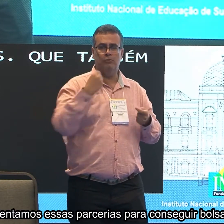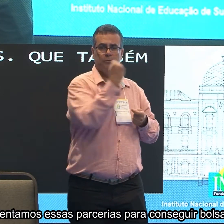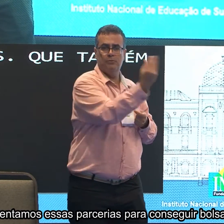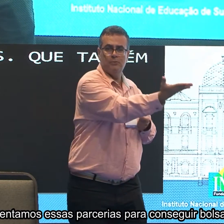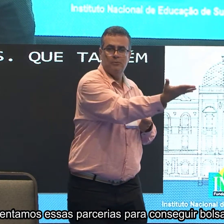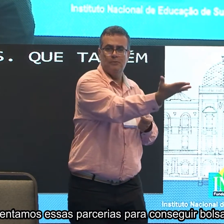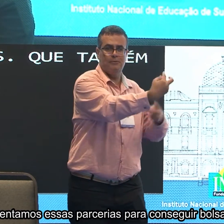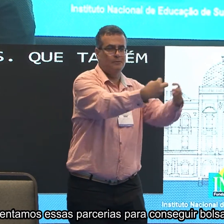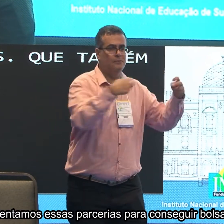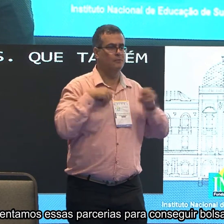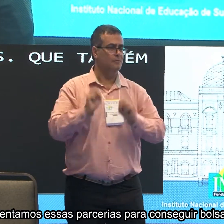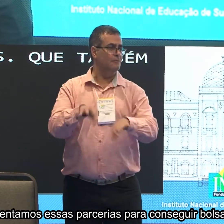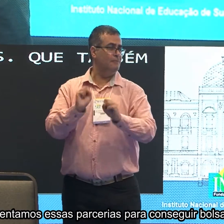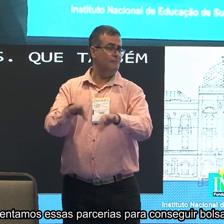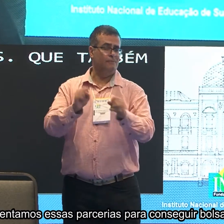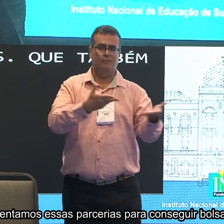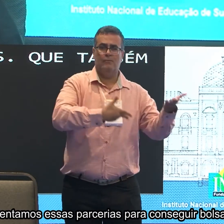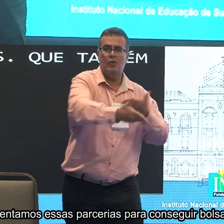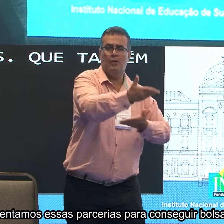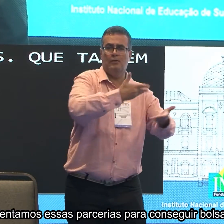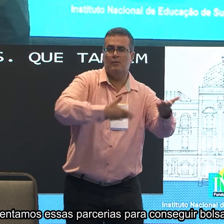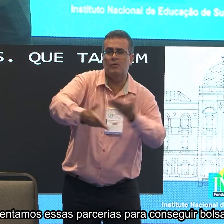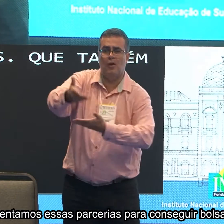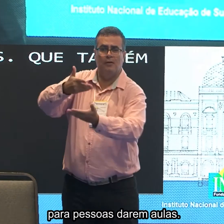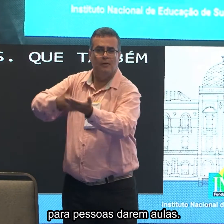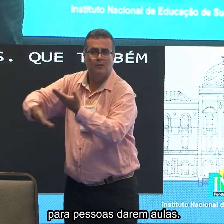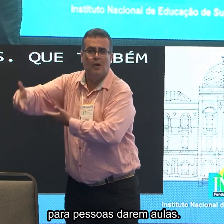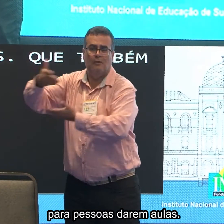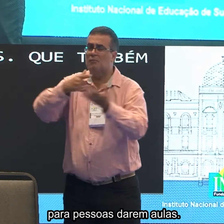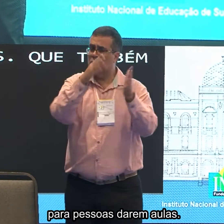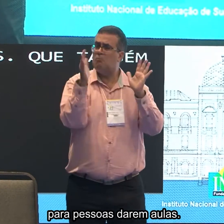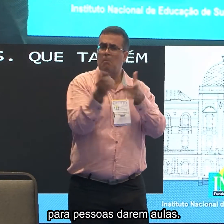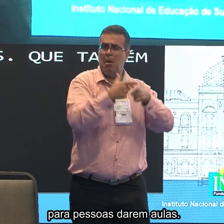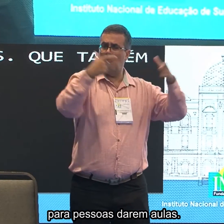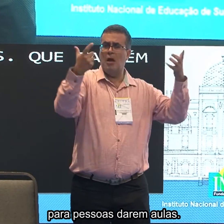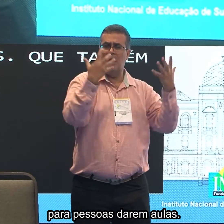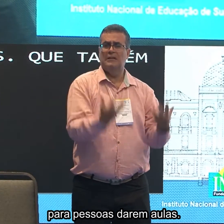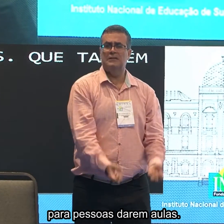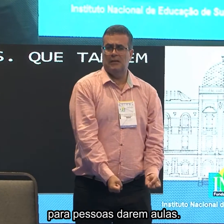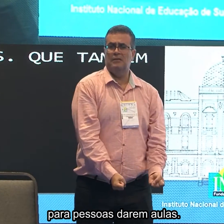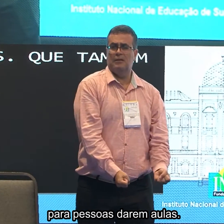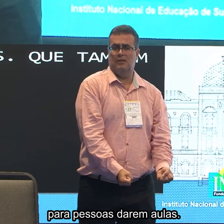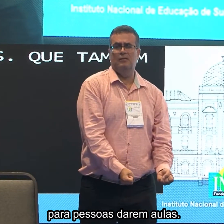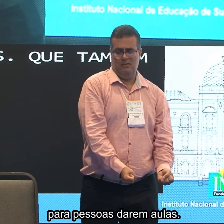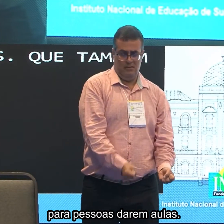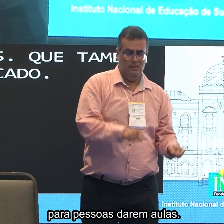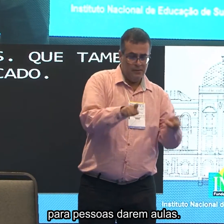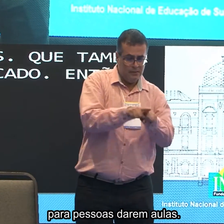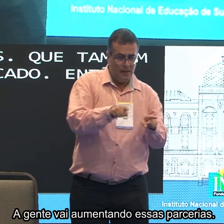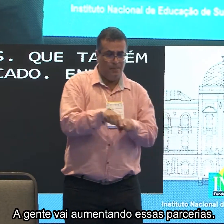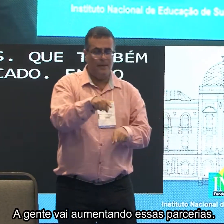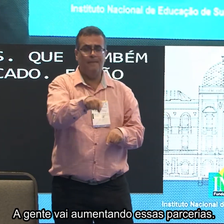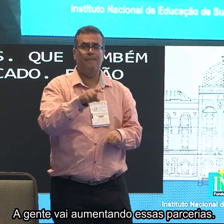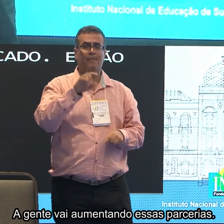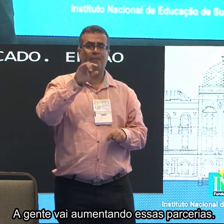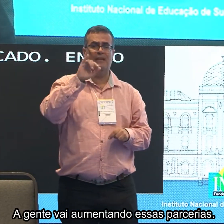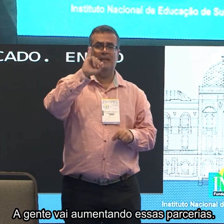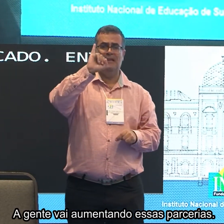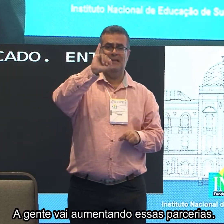tentamos essas parcerias para conseguir bolsas, por exemplo, para pessoas darem aulas, e então a gente vai